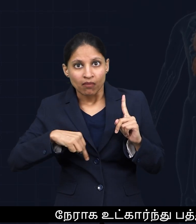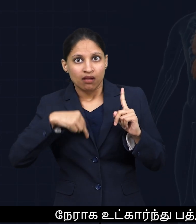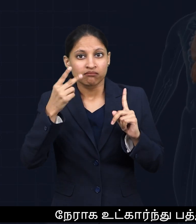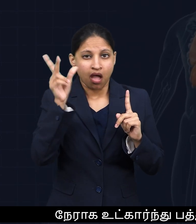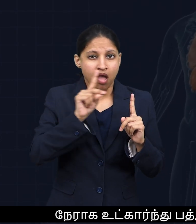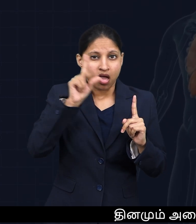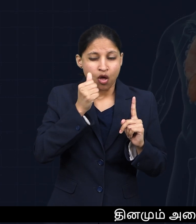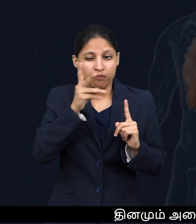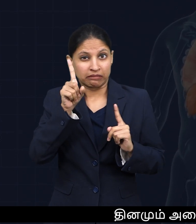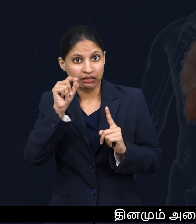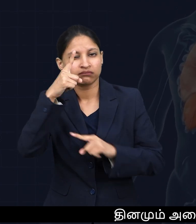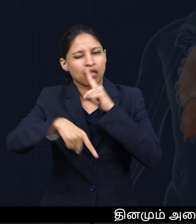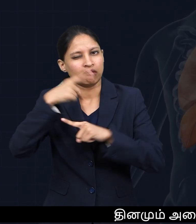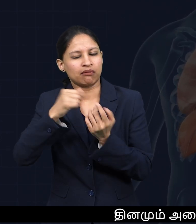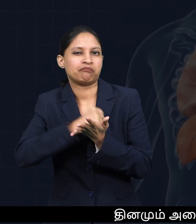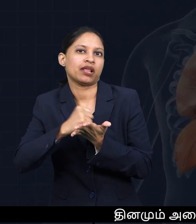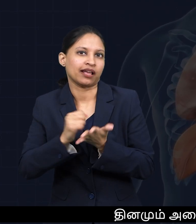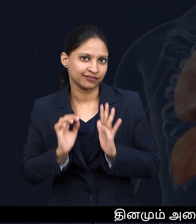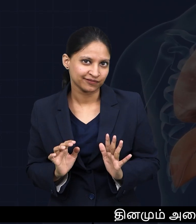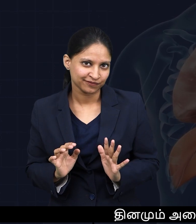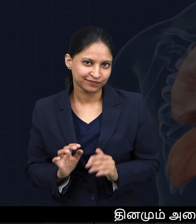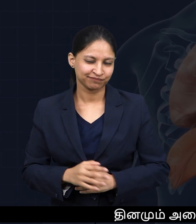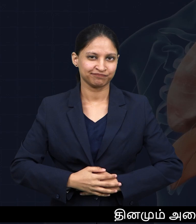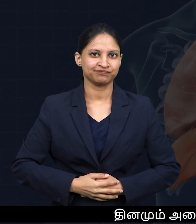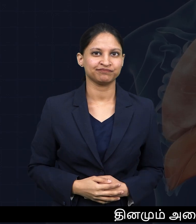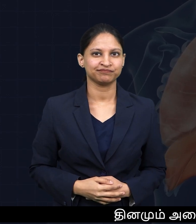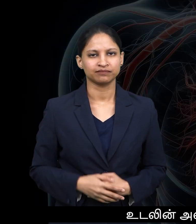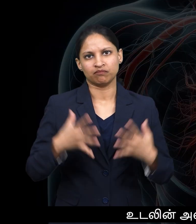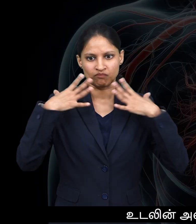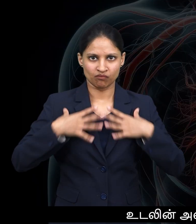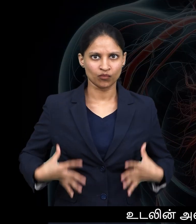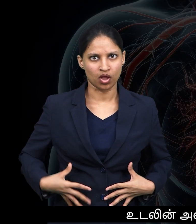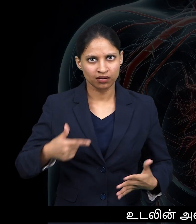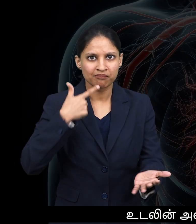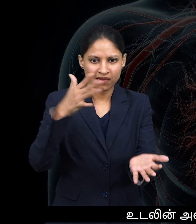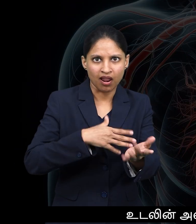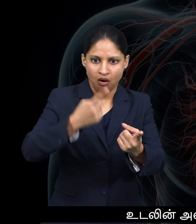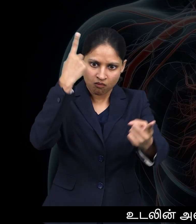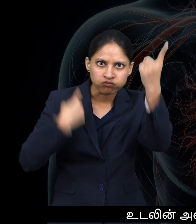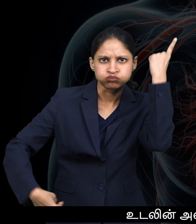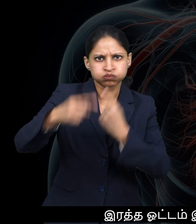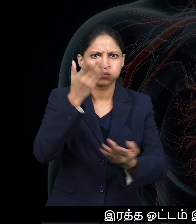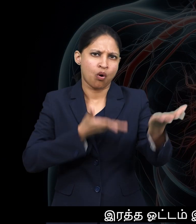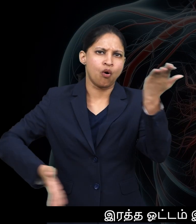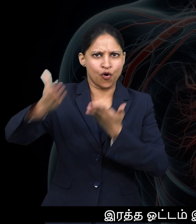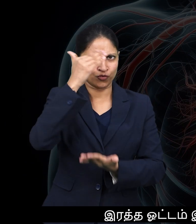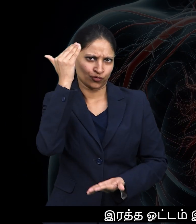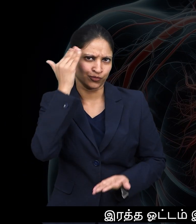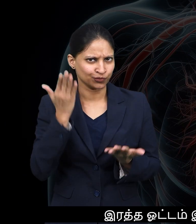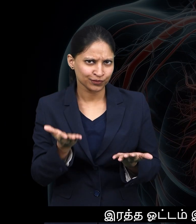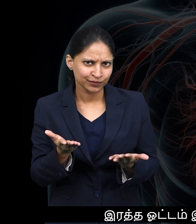எடுங்கள். தினமும் அதை பயிற்சி செய்யுங்கள். உடலின் அனைத்து பாகங்களிலும்